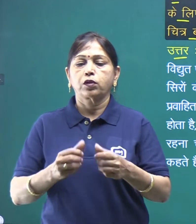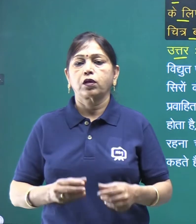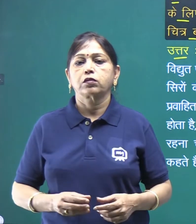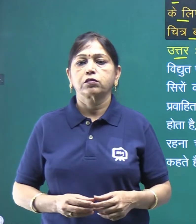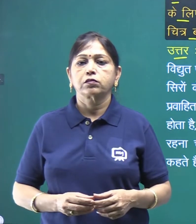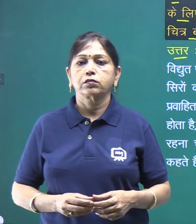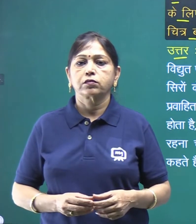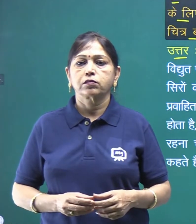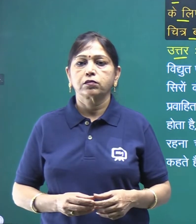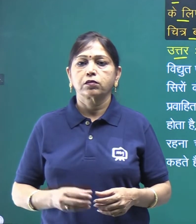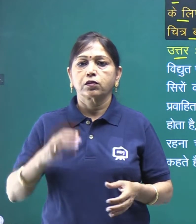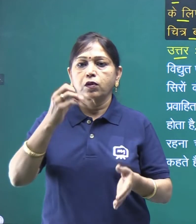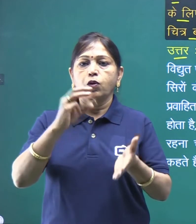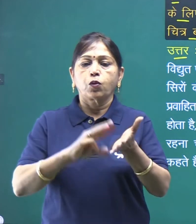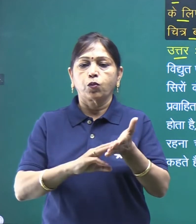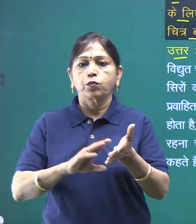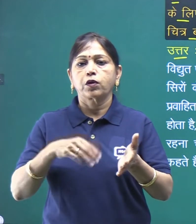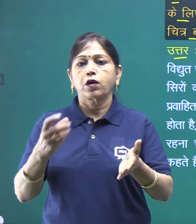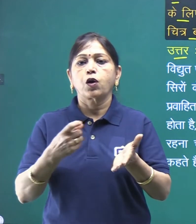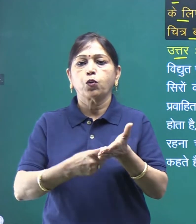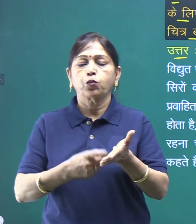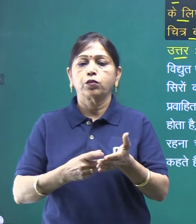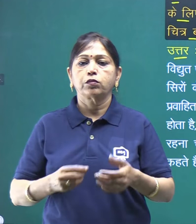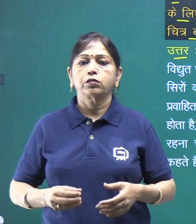उत्तर, ओम का नियम